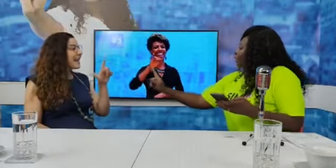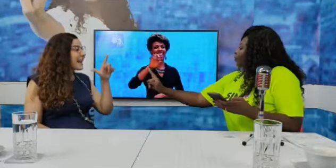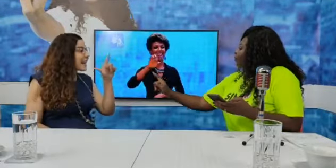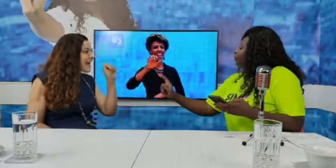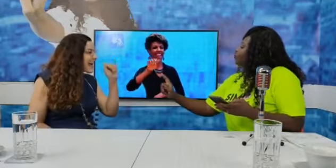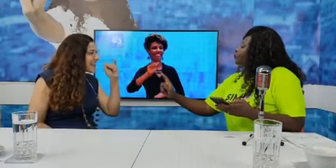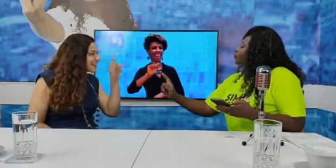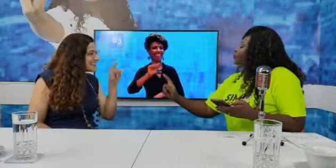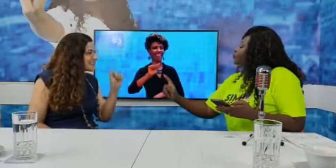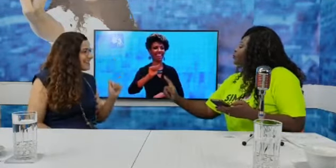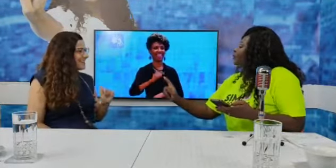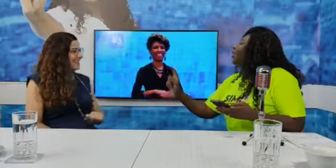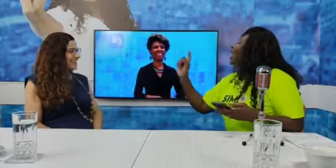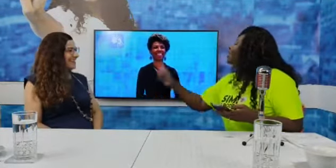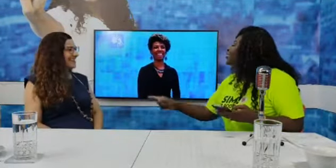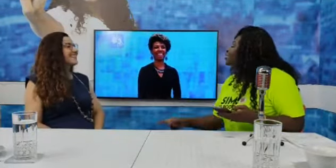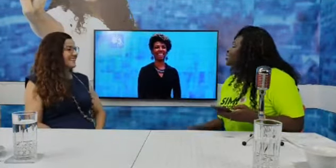quero...